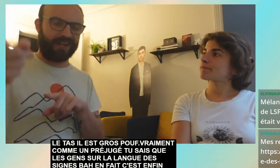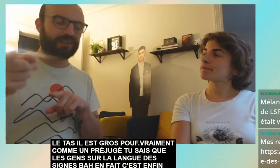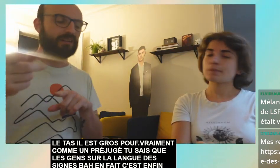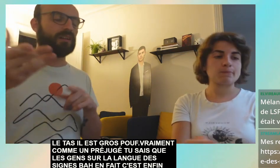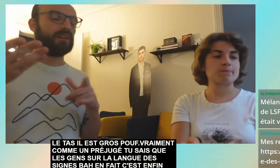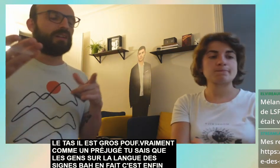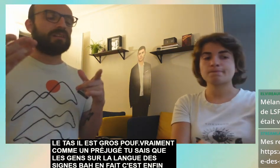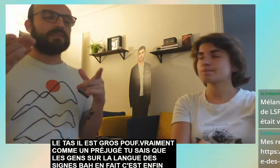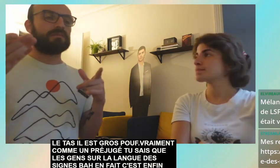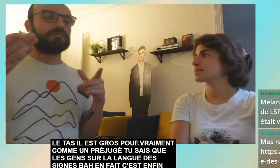général.